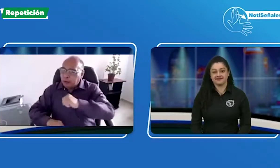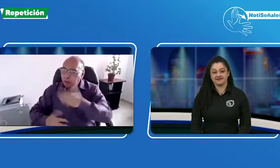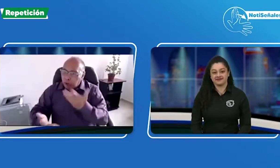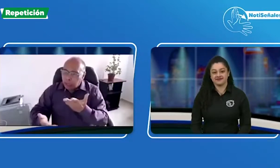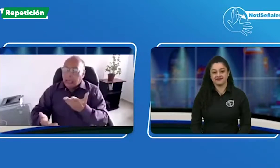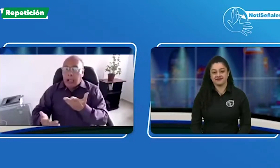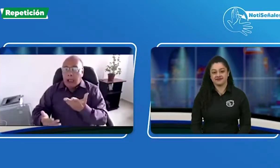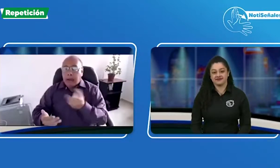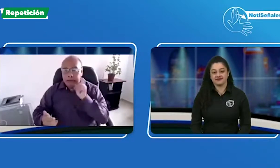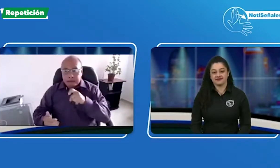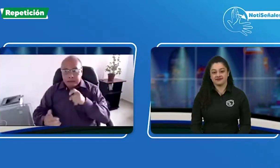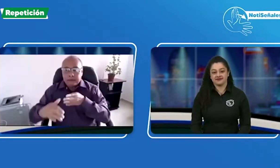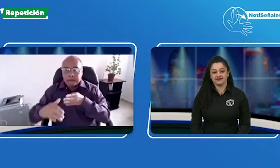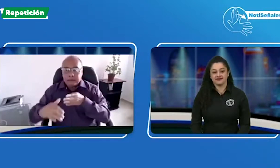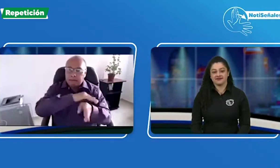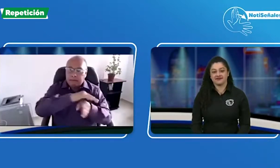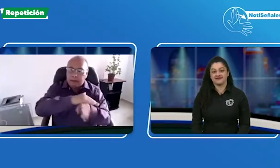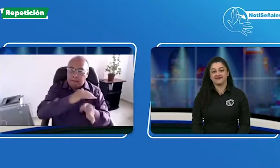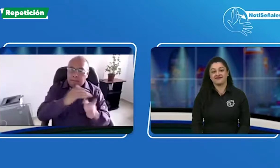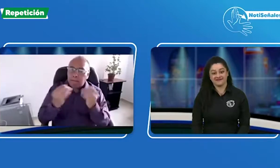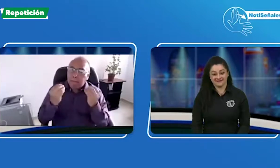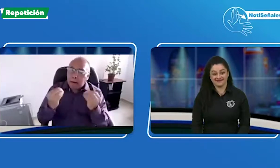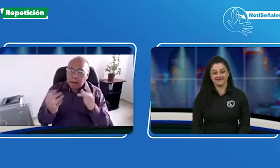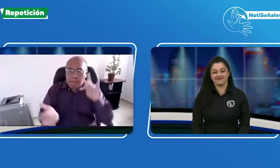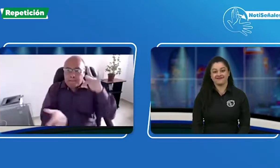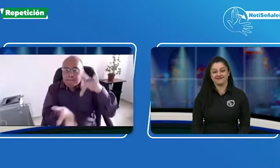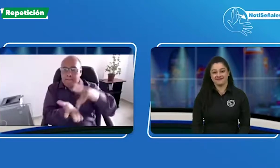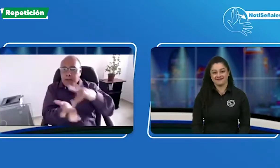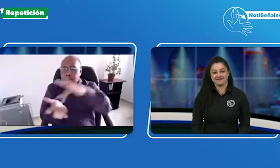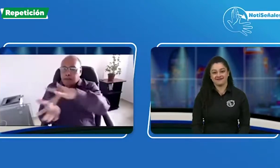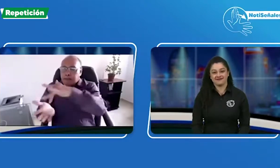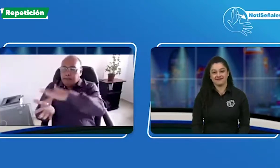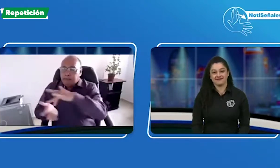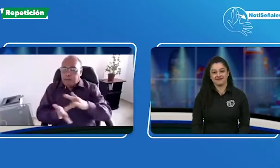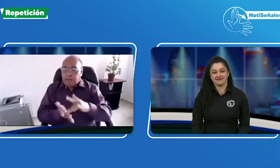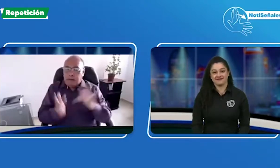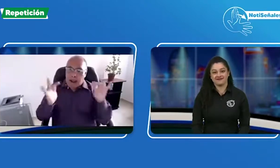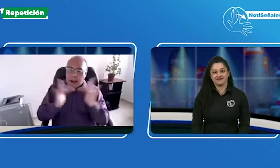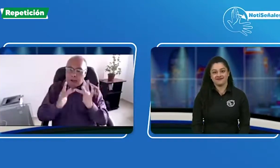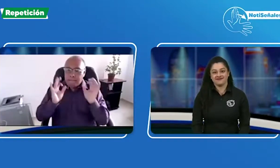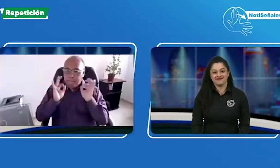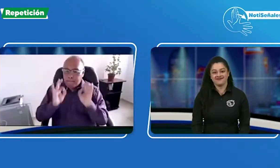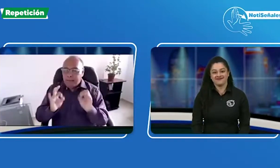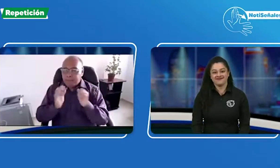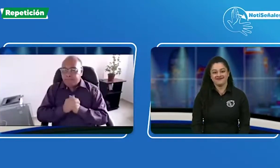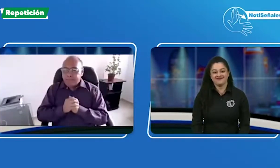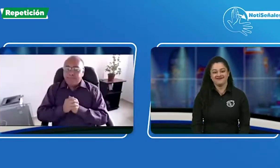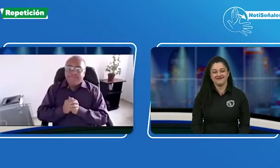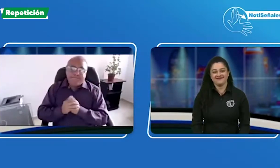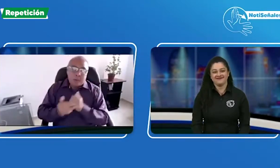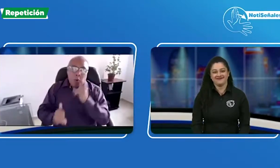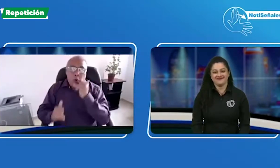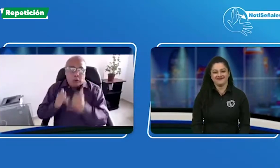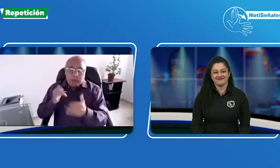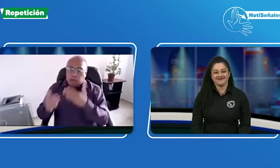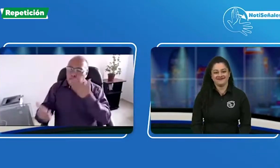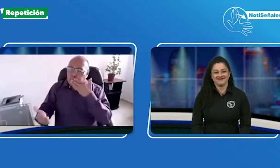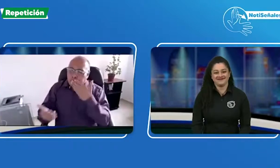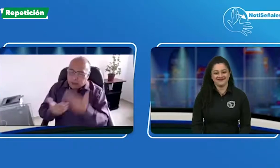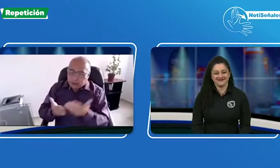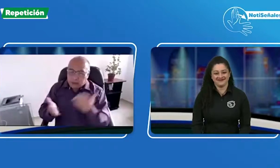poco Hace esta exigibilidad De sus derechos Y está logrando La accesibilidad Para poder participar